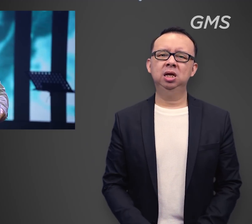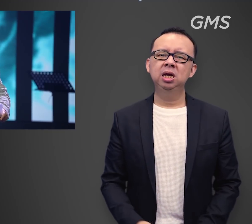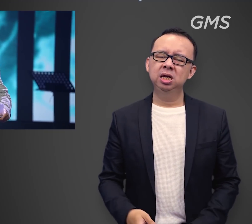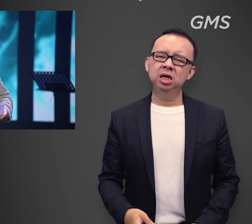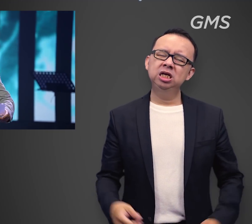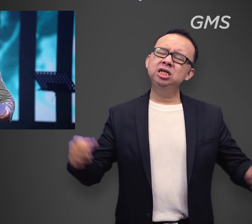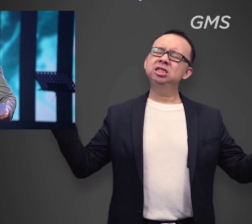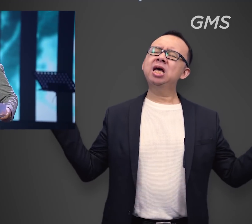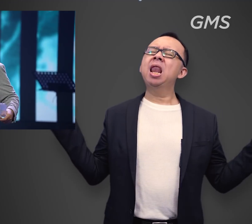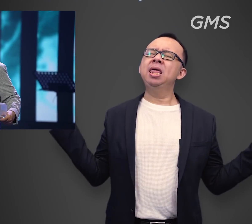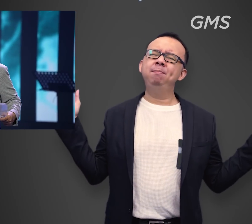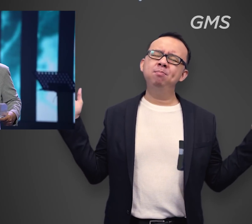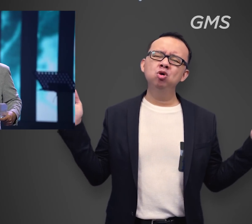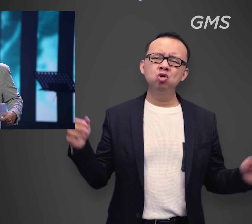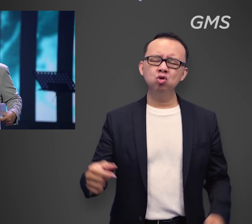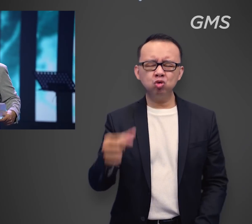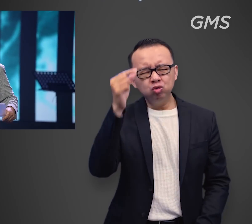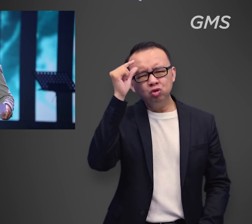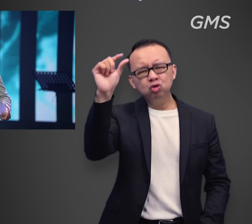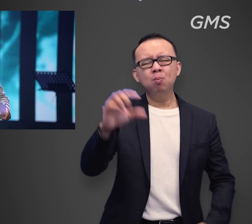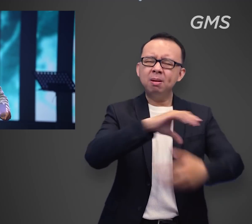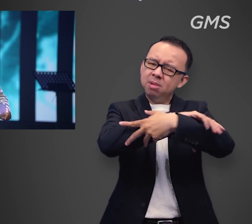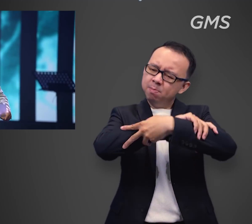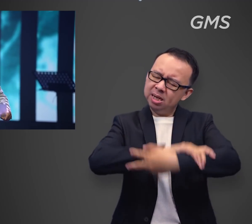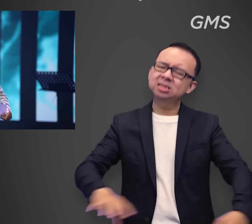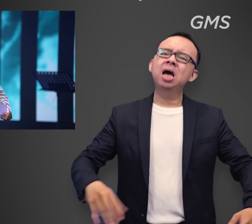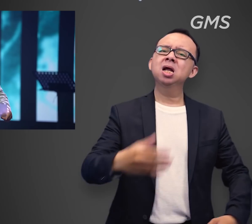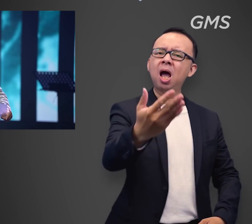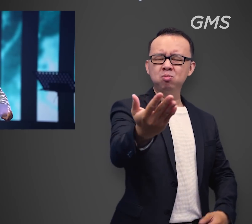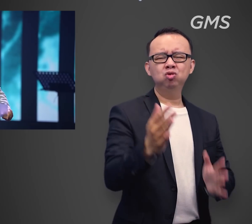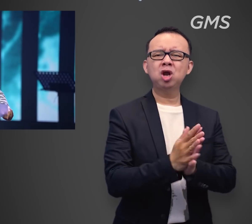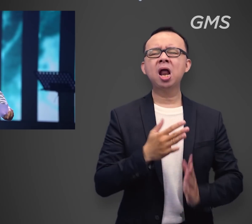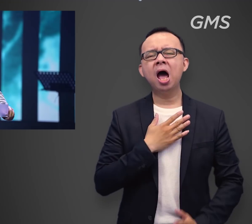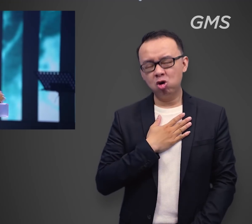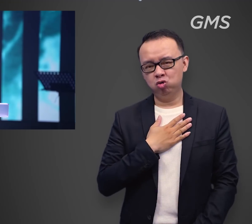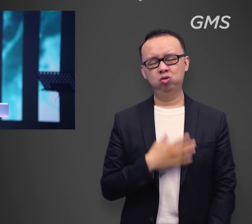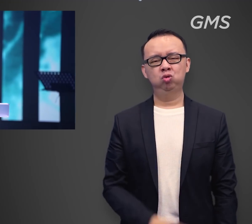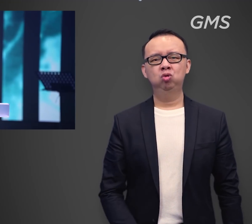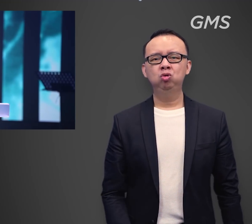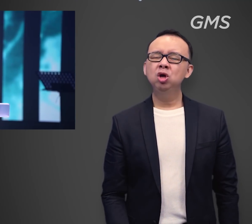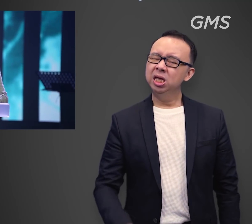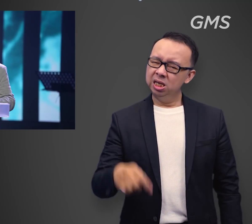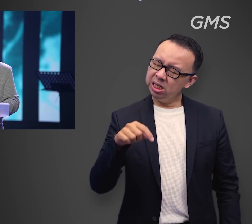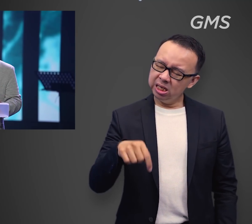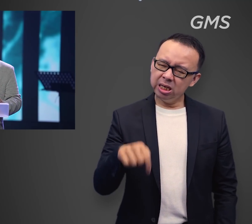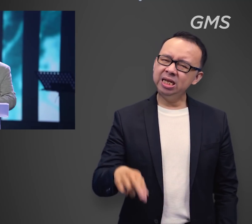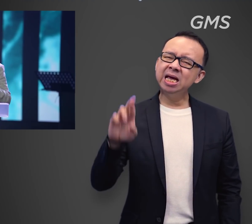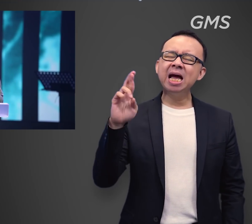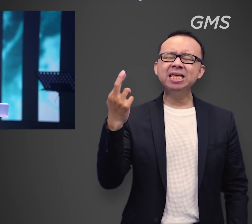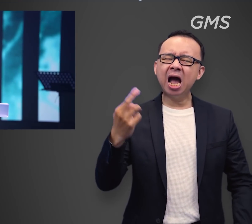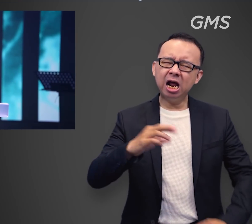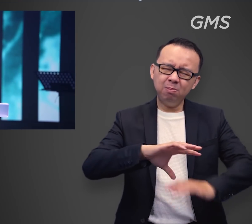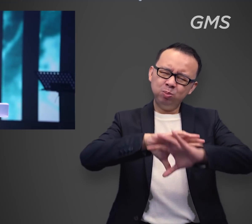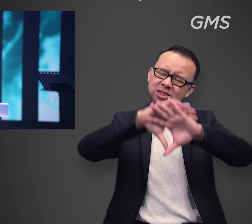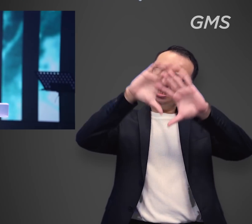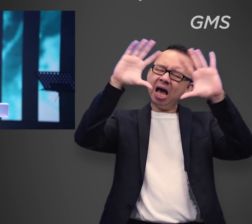salib demi membebaskanmu dan membebaskanmu. Ini adalah sebuah rancangan besar daripada